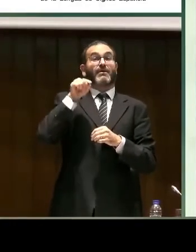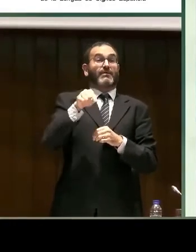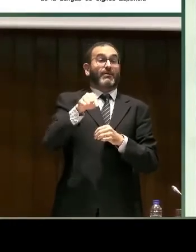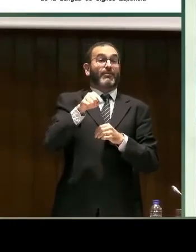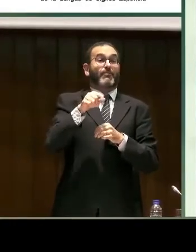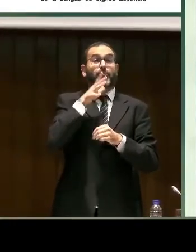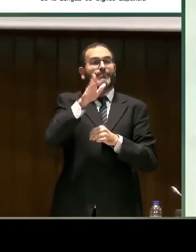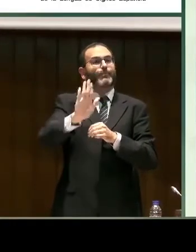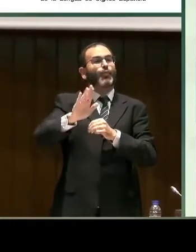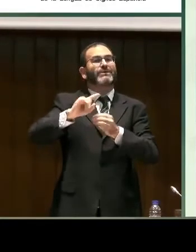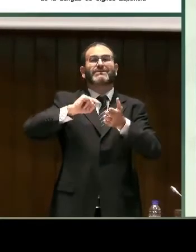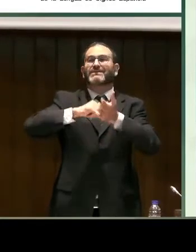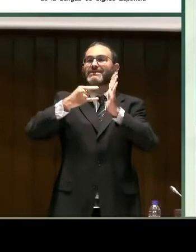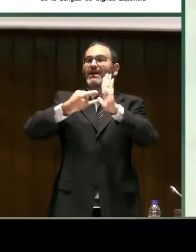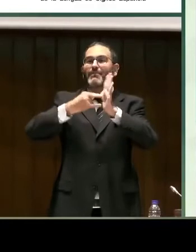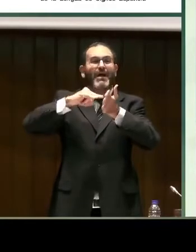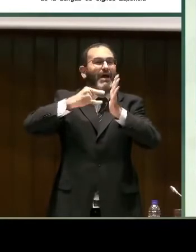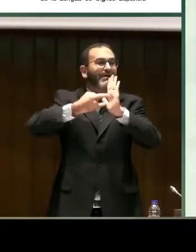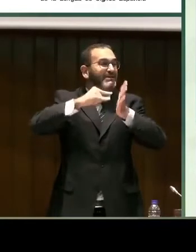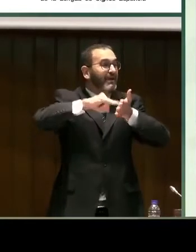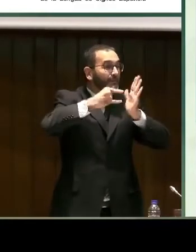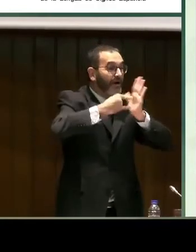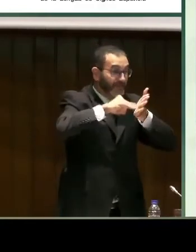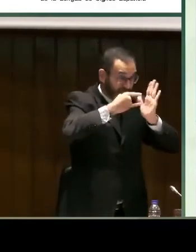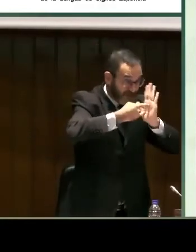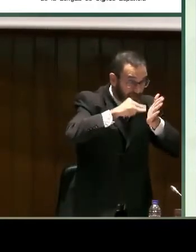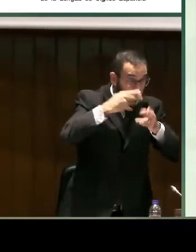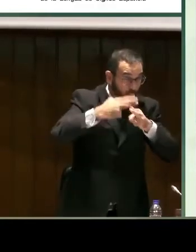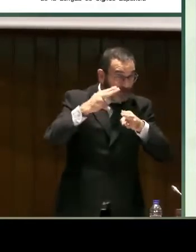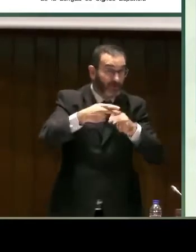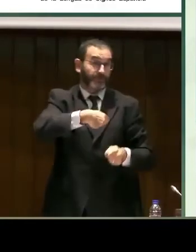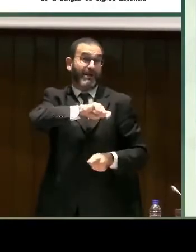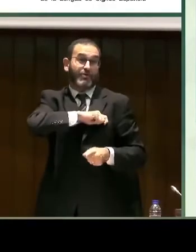pues por extensión tenemos el territorio más poblado del Estado